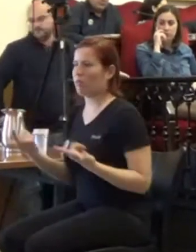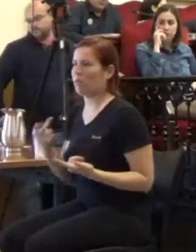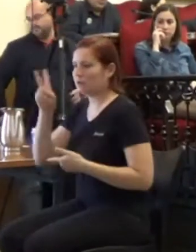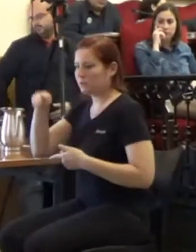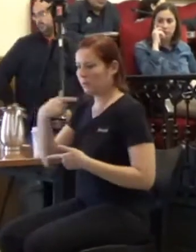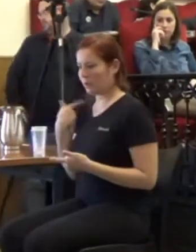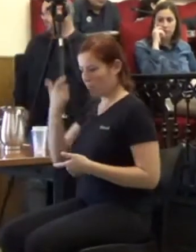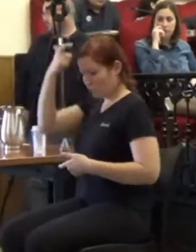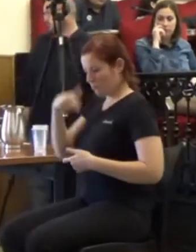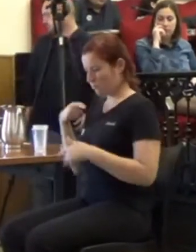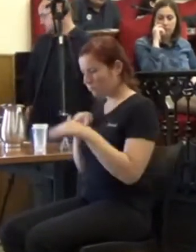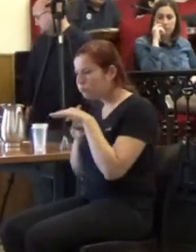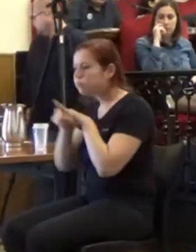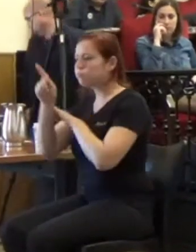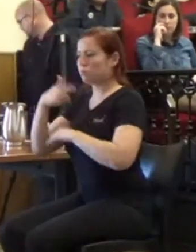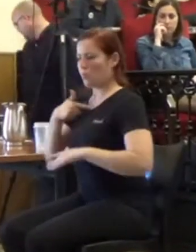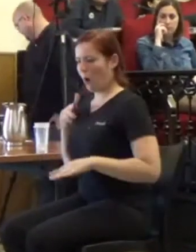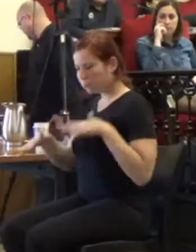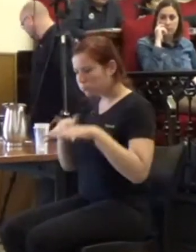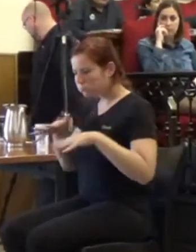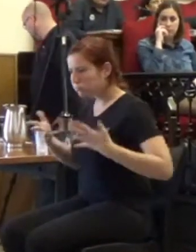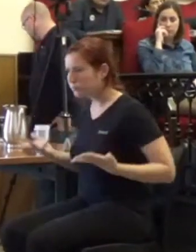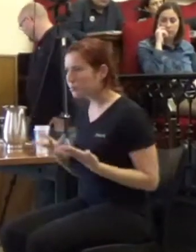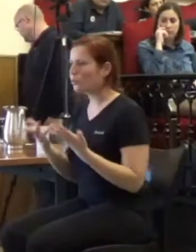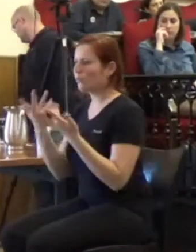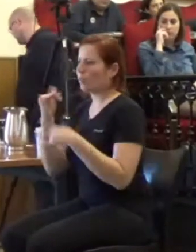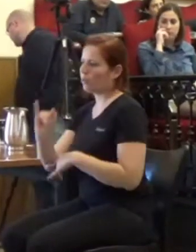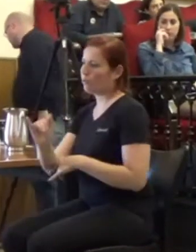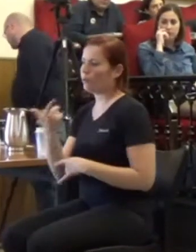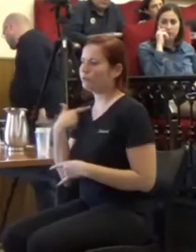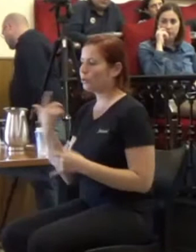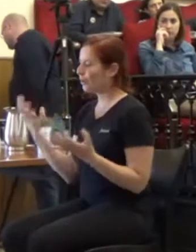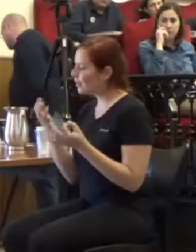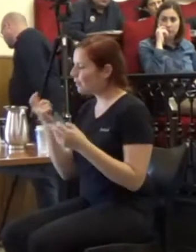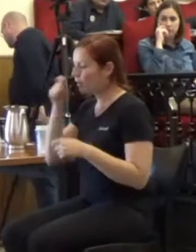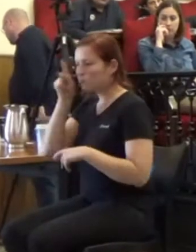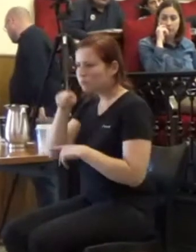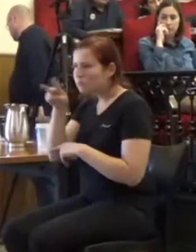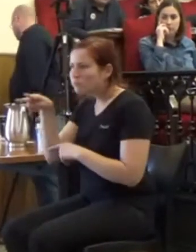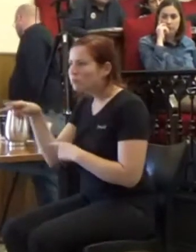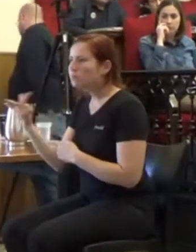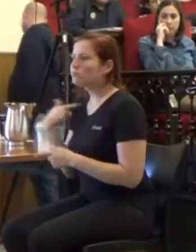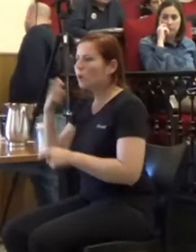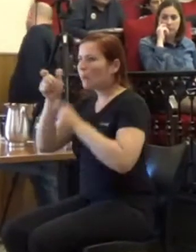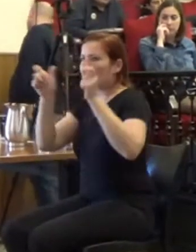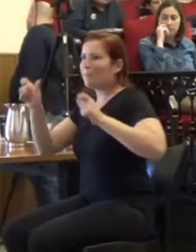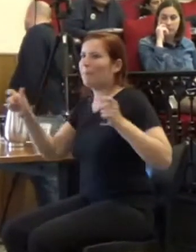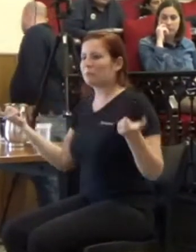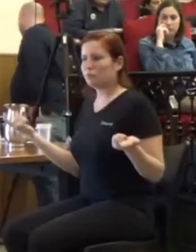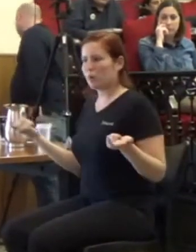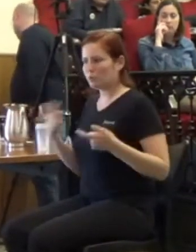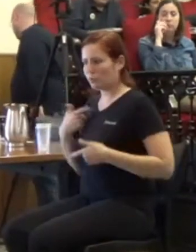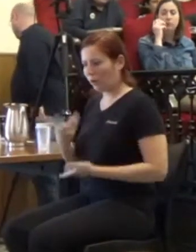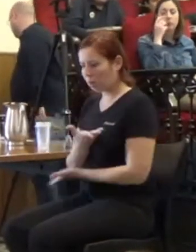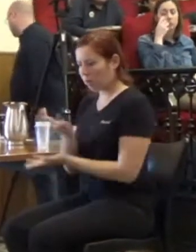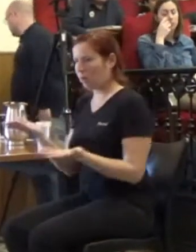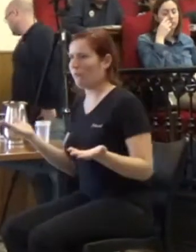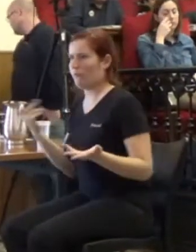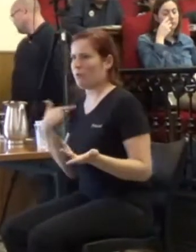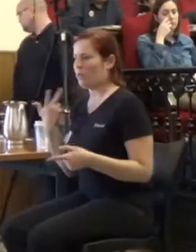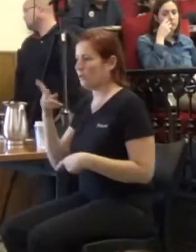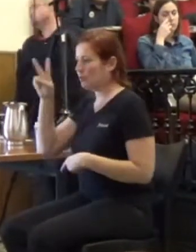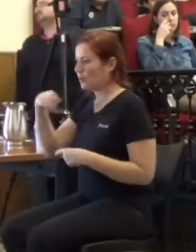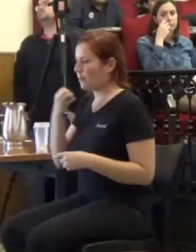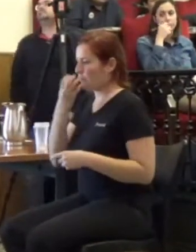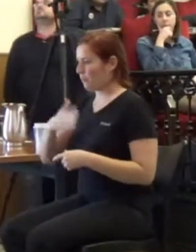como personas íntegras y motivadas. Su labor ha de ser supervisada y recompensada por aquellas personas que ponen su confianza en todos ellos y por el bienestar